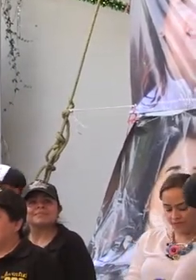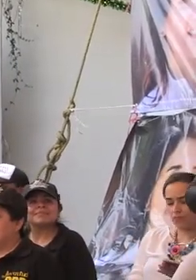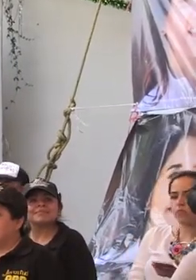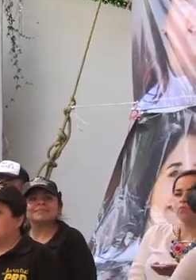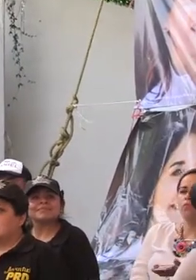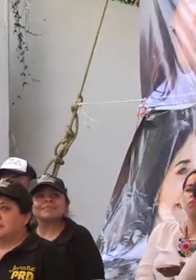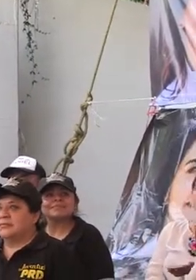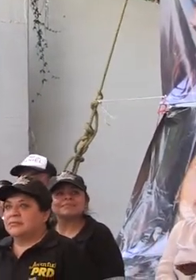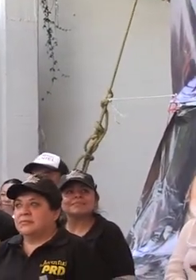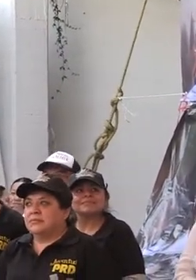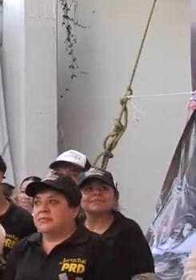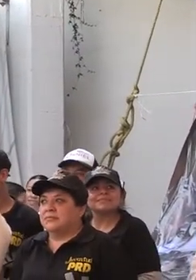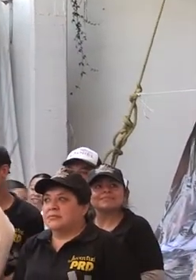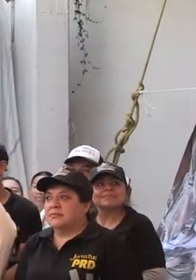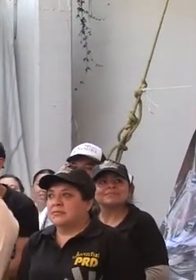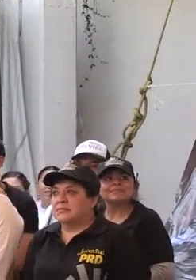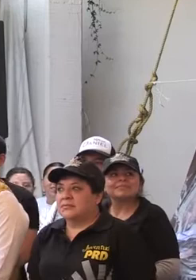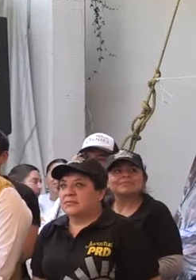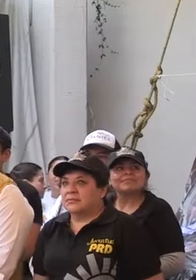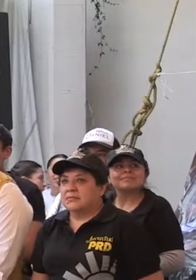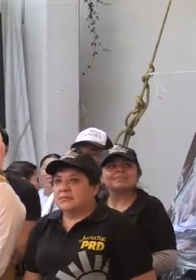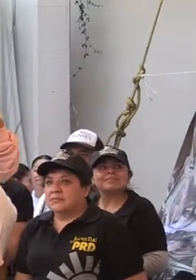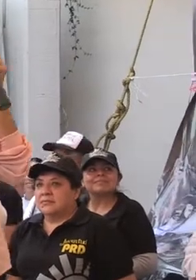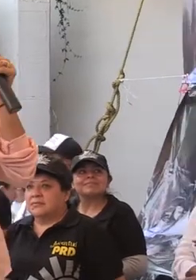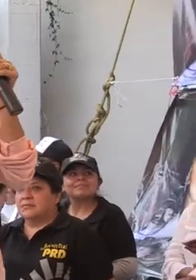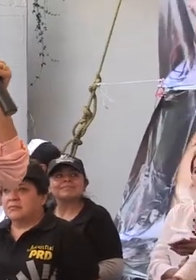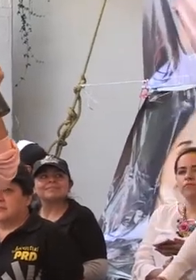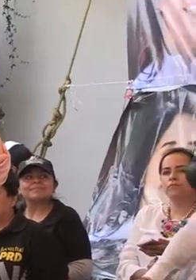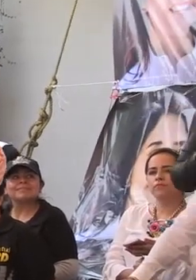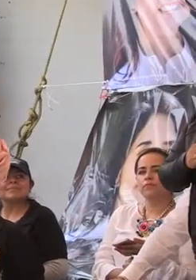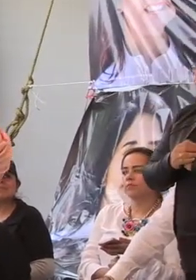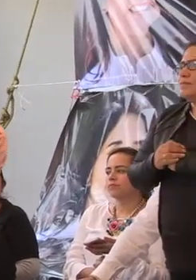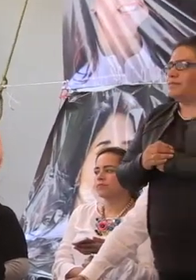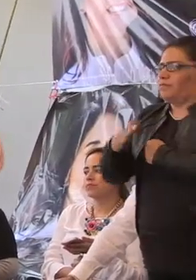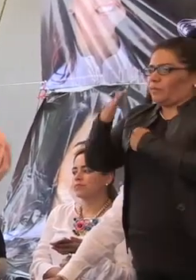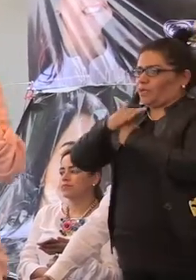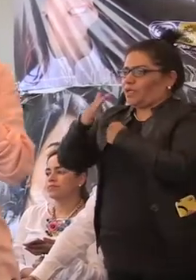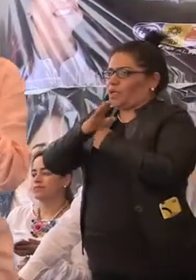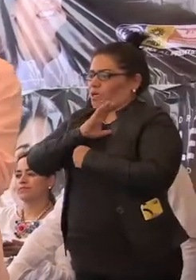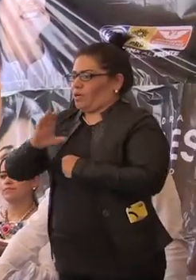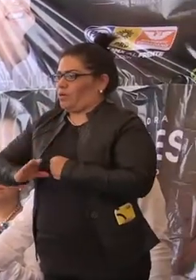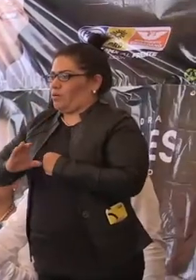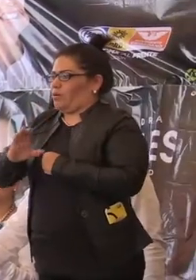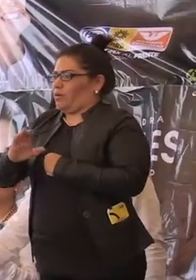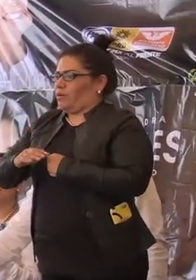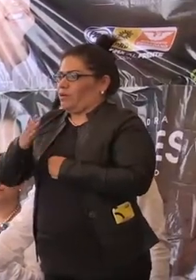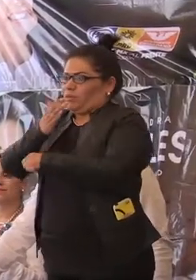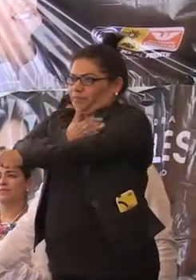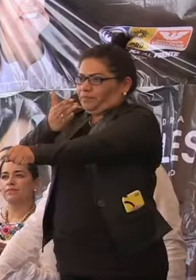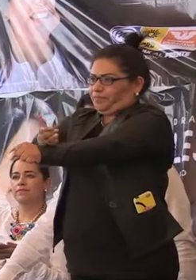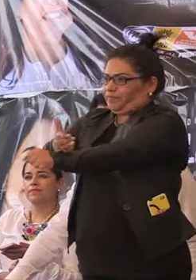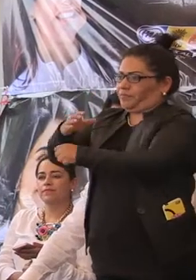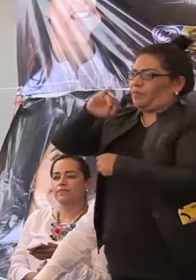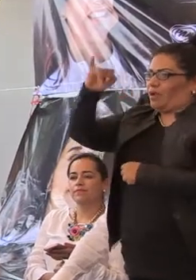porque, como lo dijo hace un momento, estoy segura que va a ser nuestra próxima alcaldesa, mi compañera,